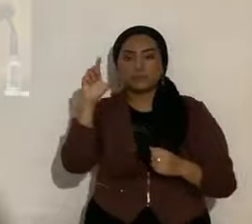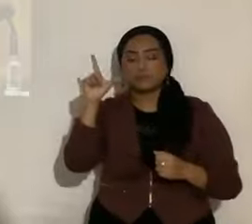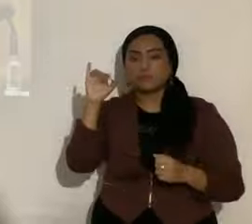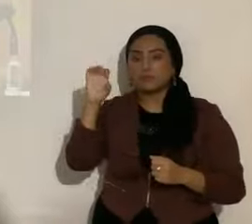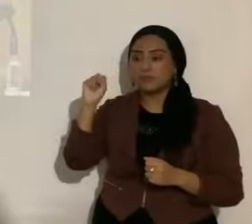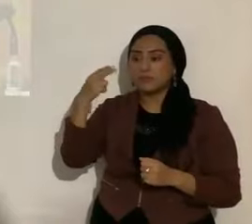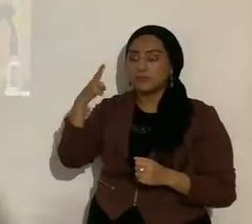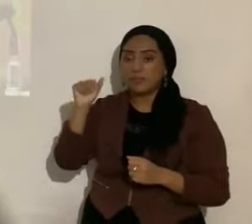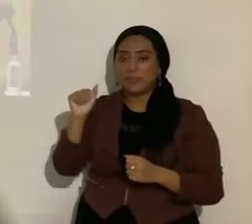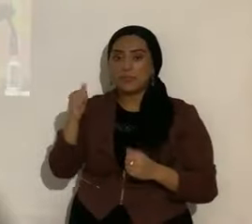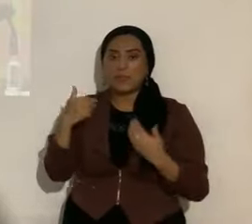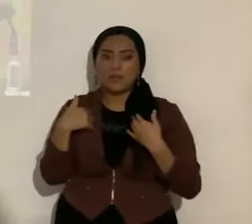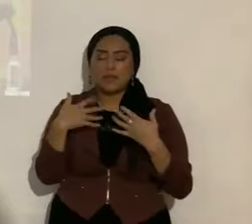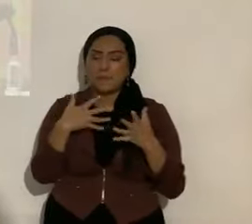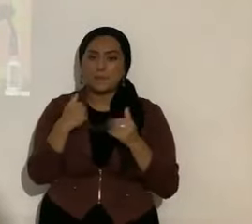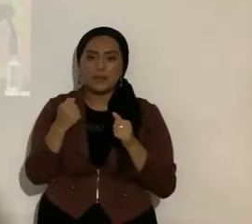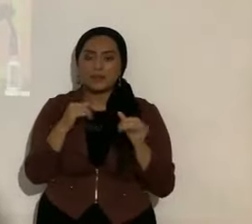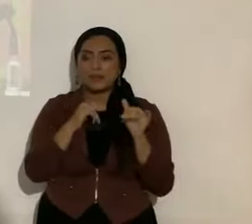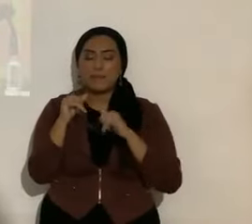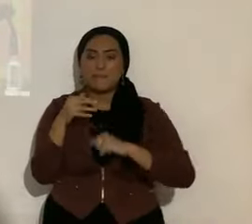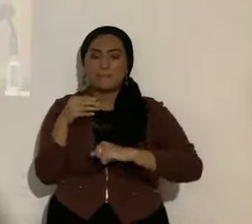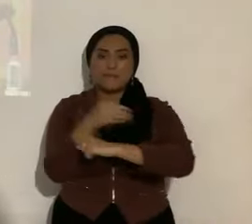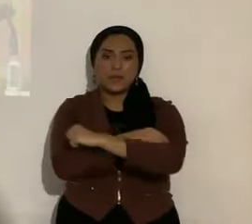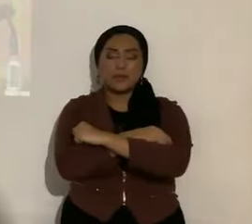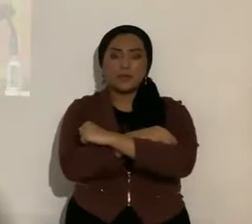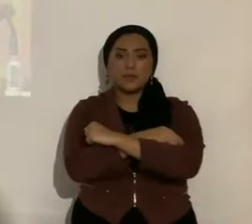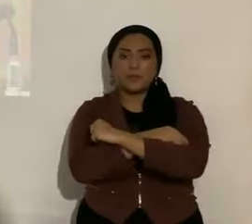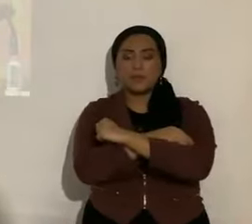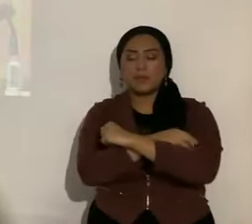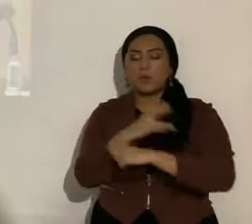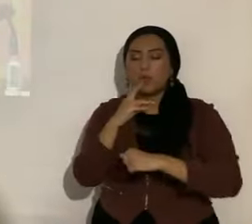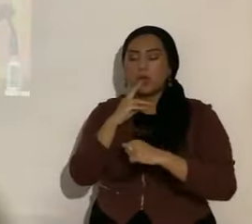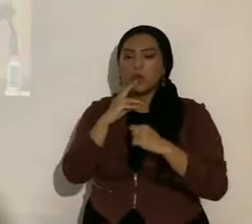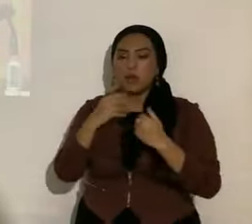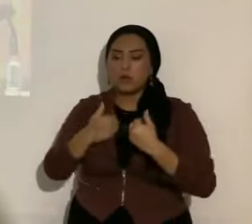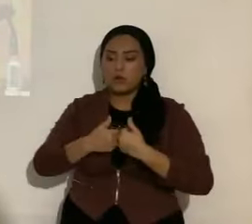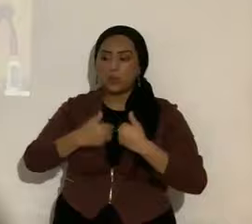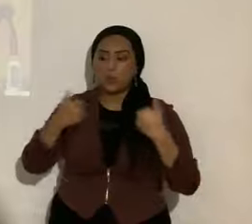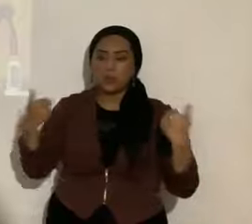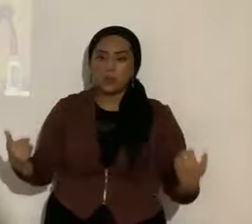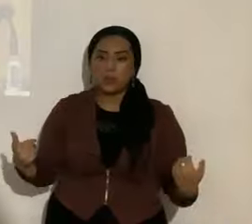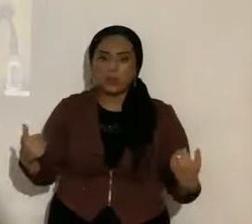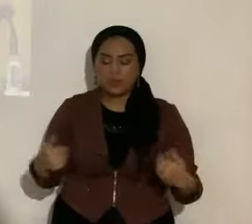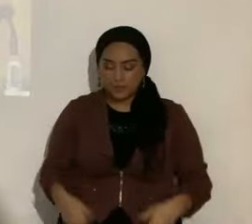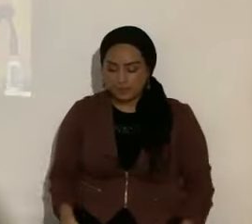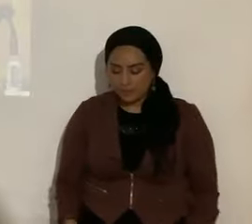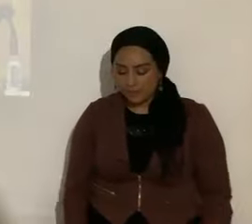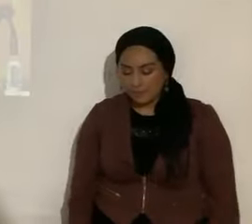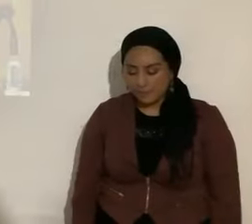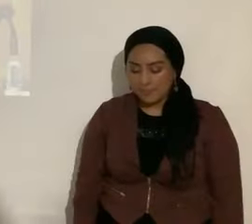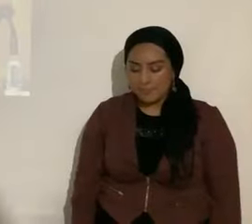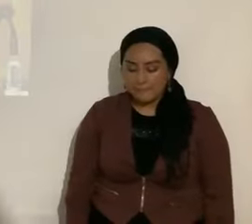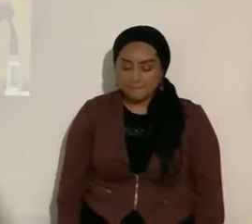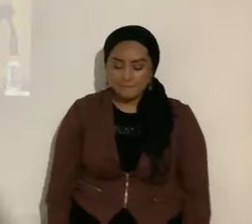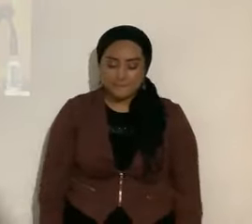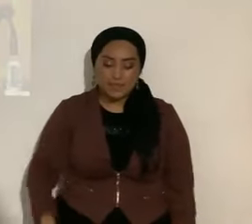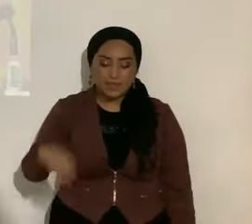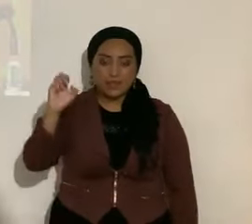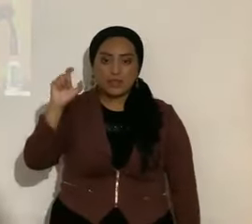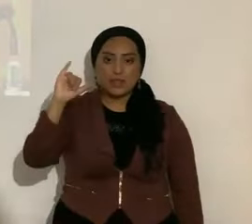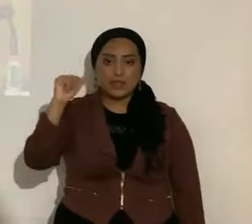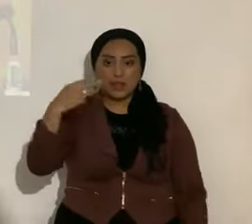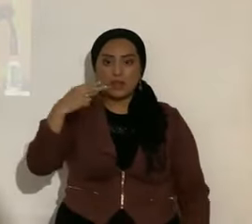Eliseo tuvo inmediatamente el mismo poder. Dividió las aguas. ¿De acuerdo? Elías